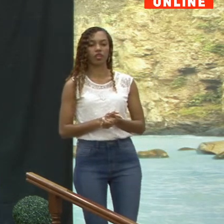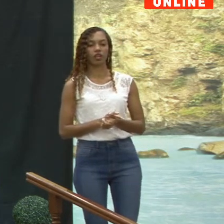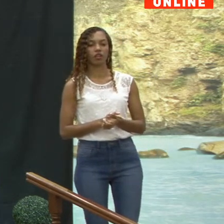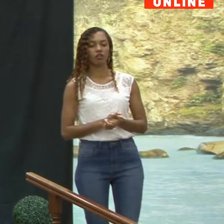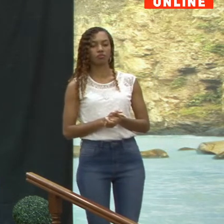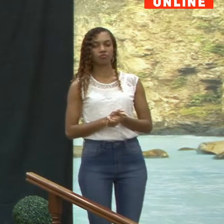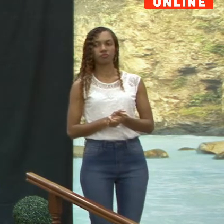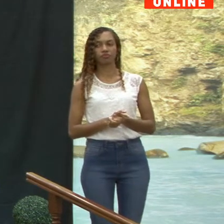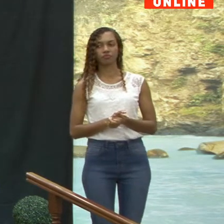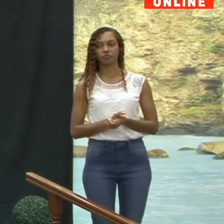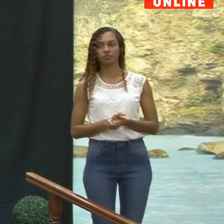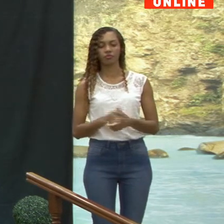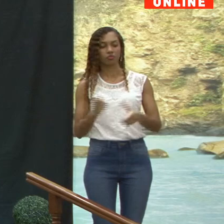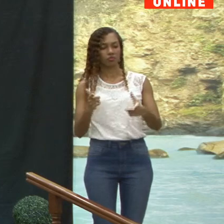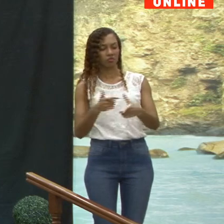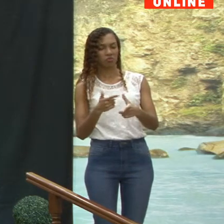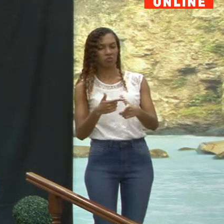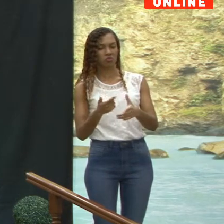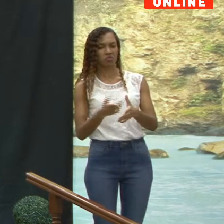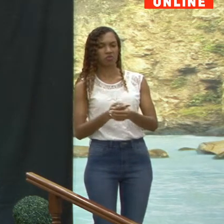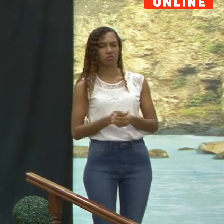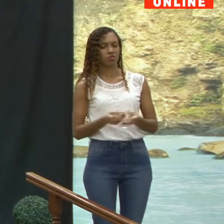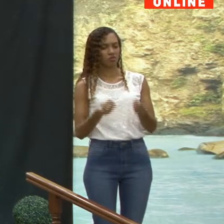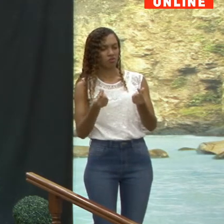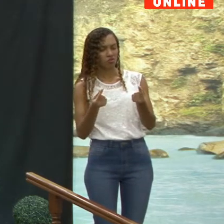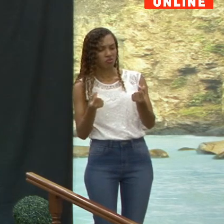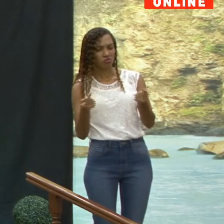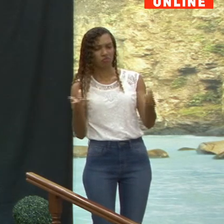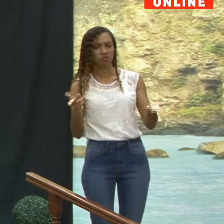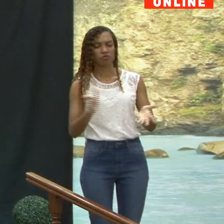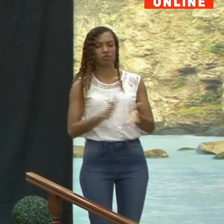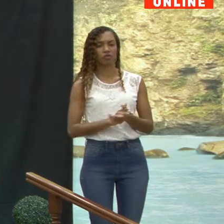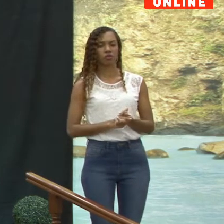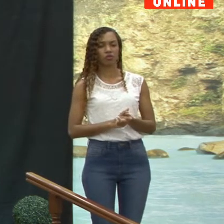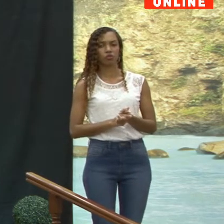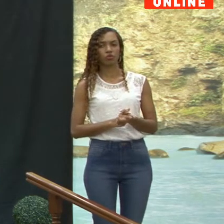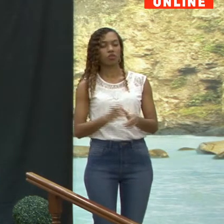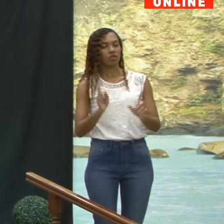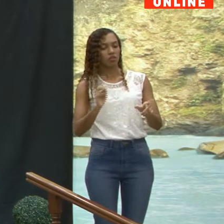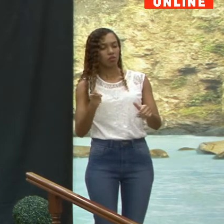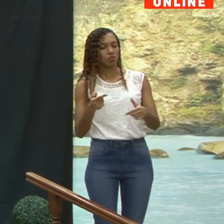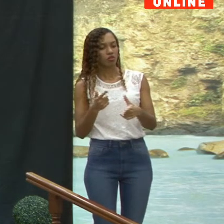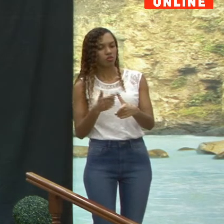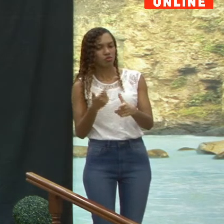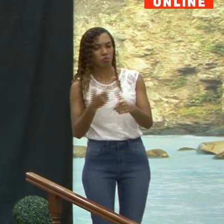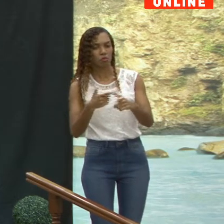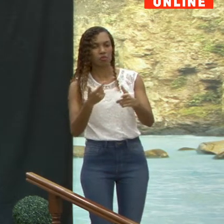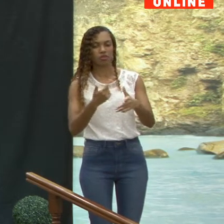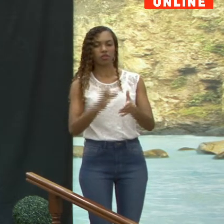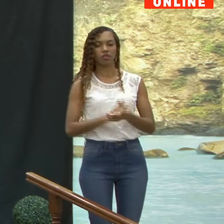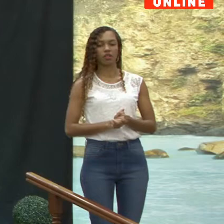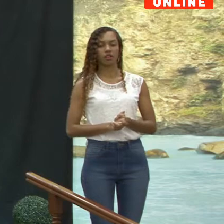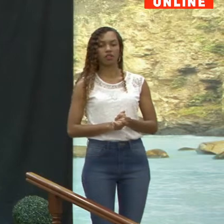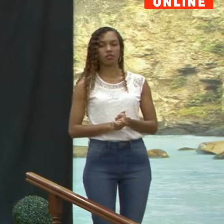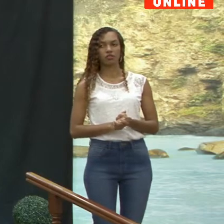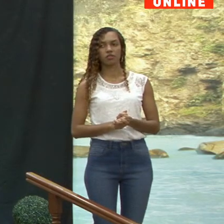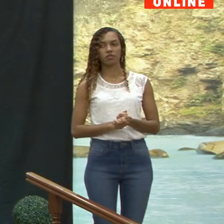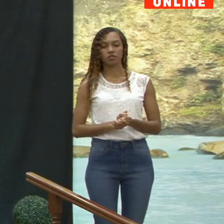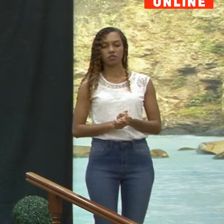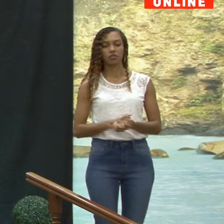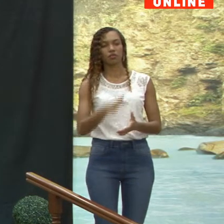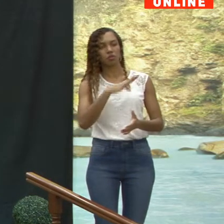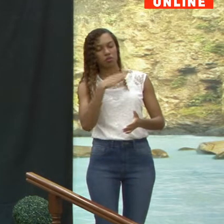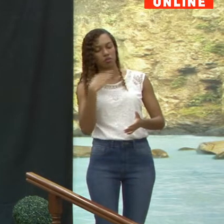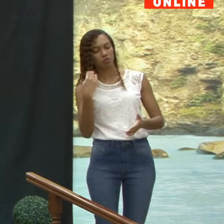enriquecimento, por causa de prosperidade, nós não podemos brigar, nós não podemos afogar, morrer afogado